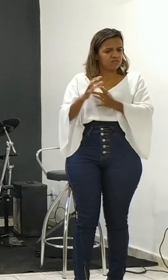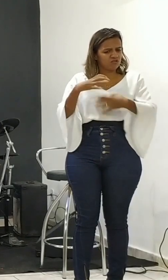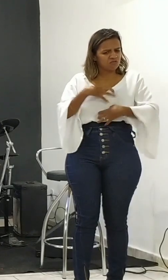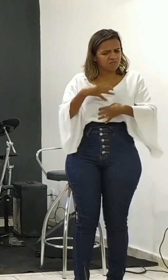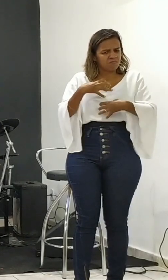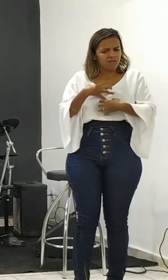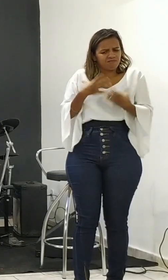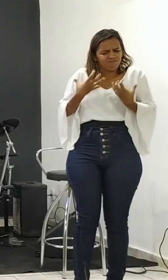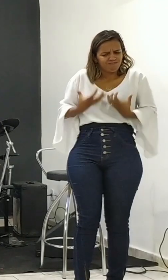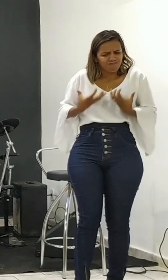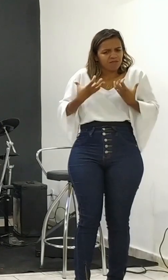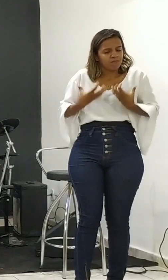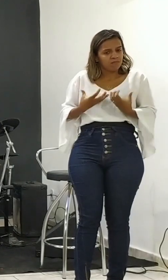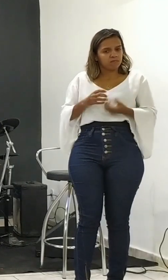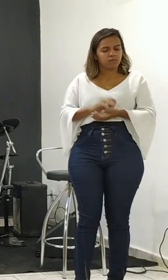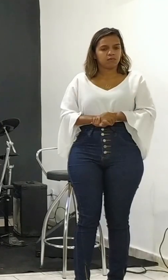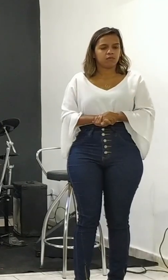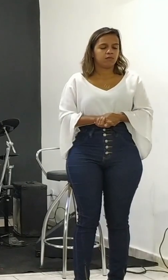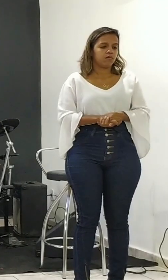Mas